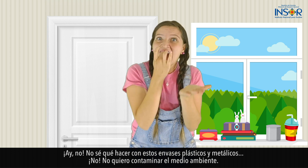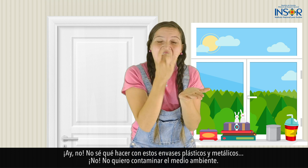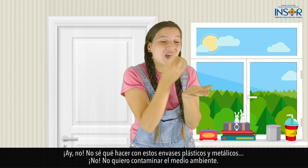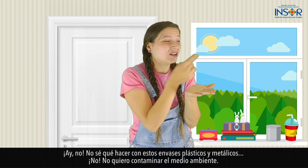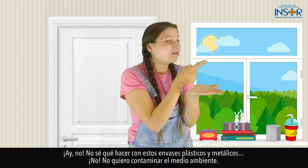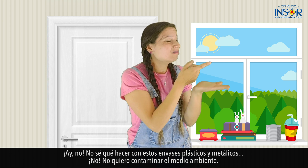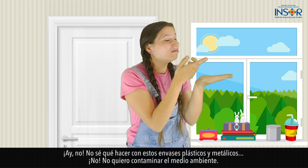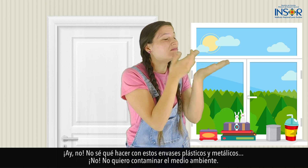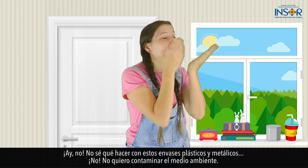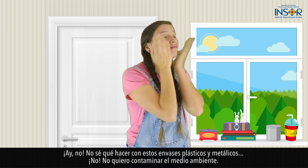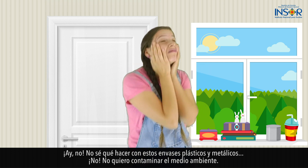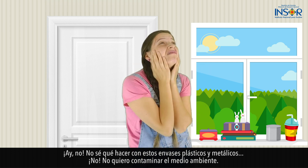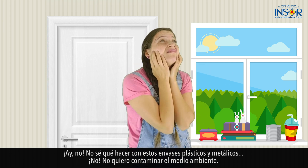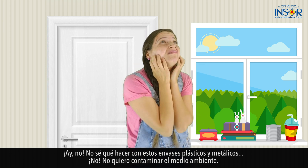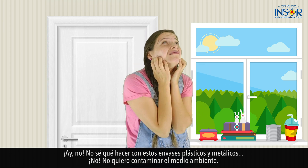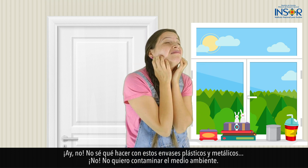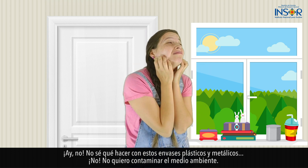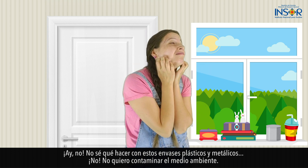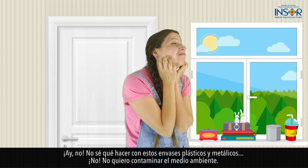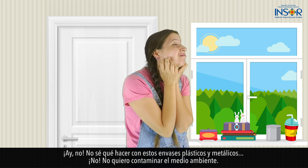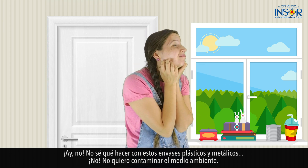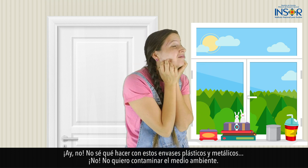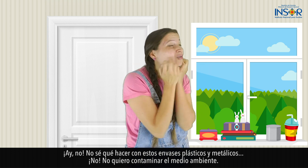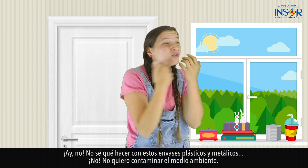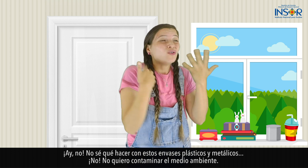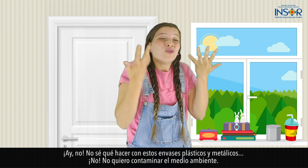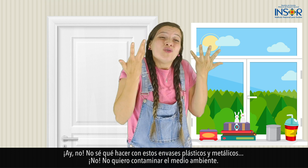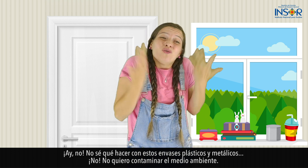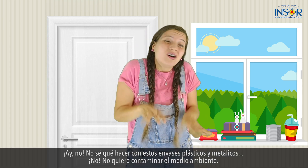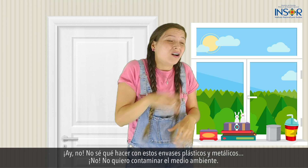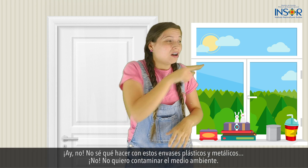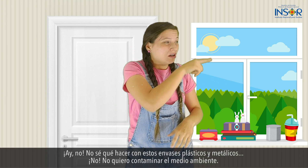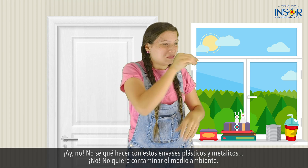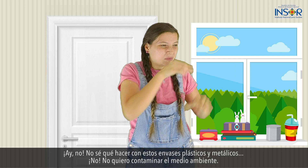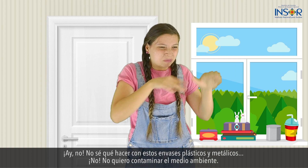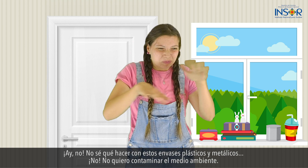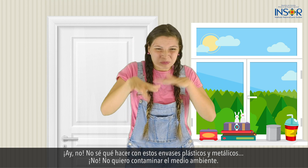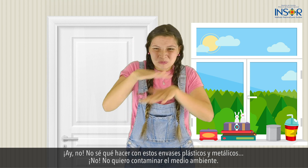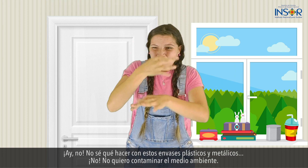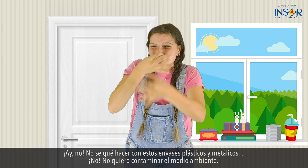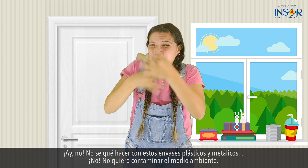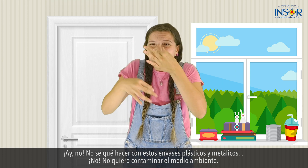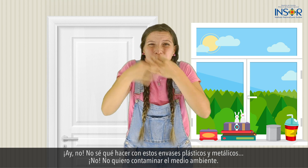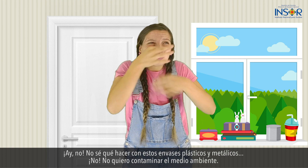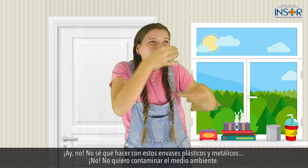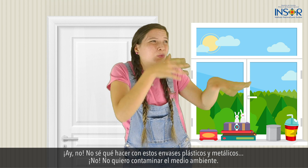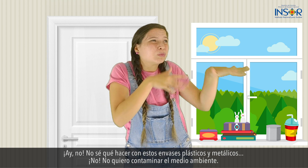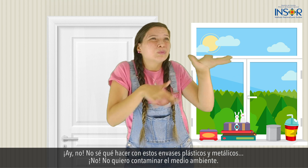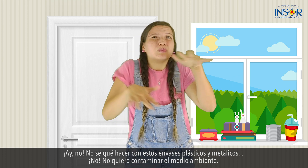metálicos! ¡No! ¡No quiero contaminar el medio ambiente!